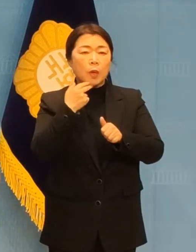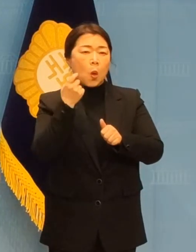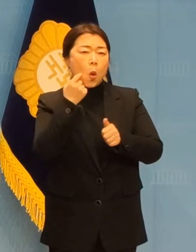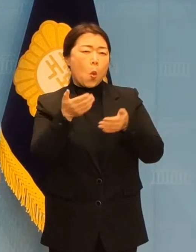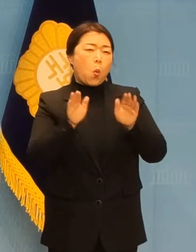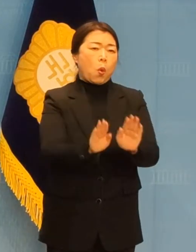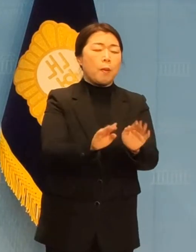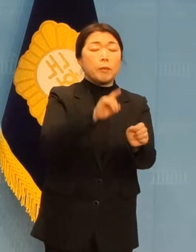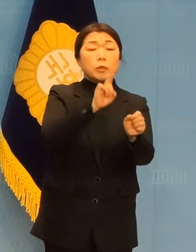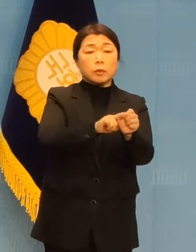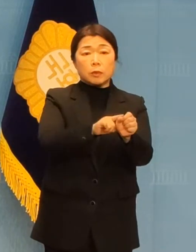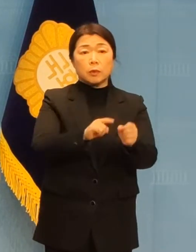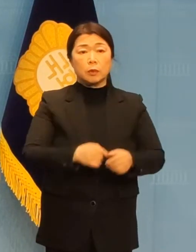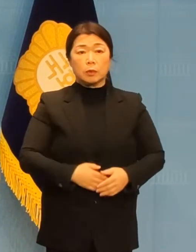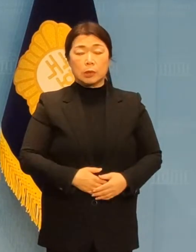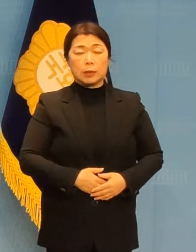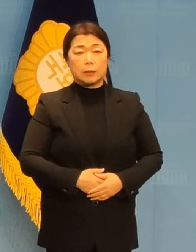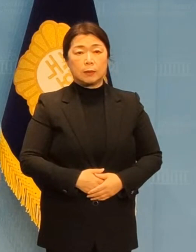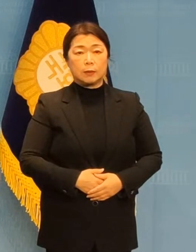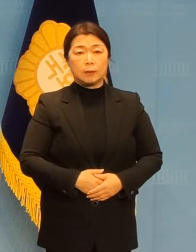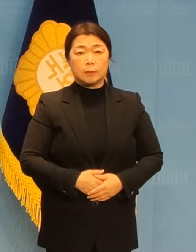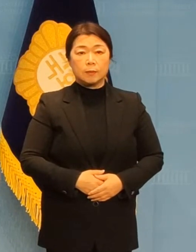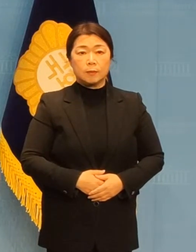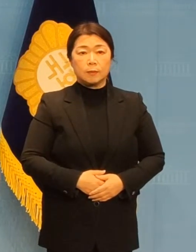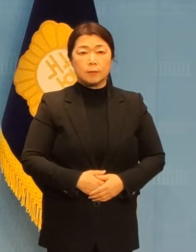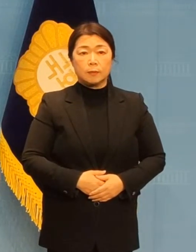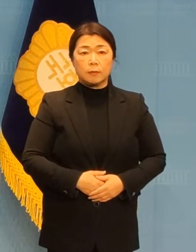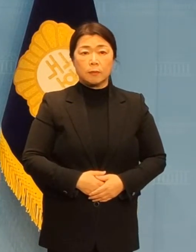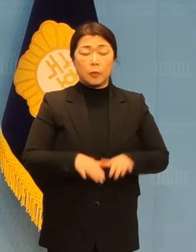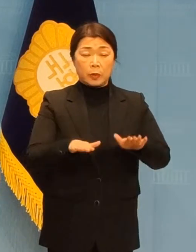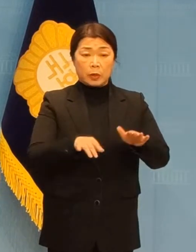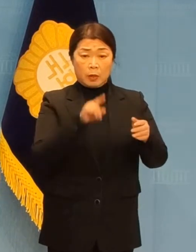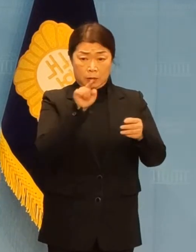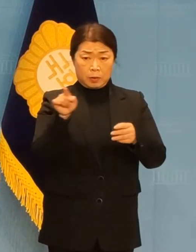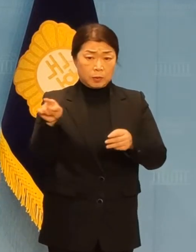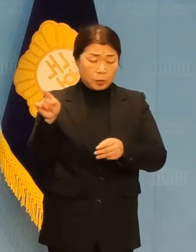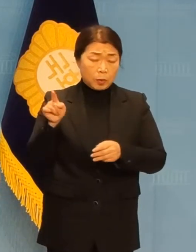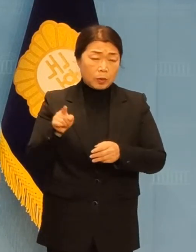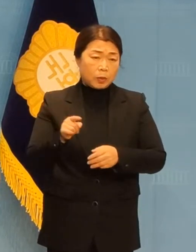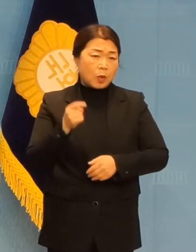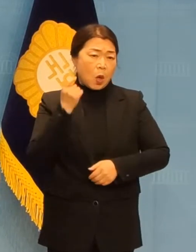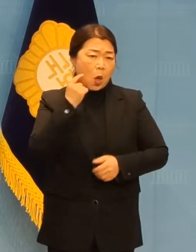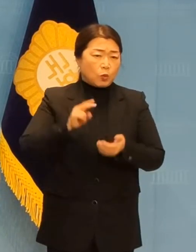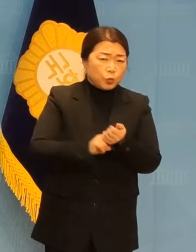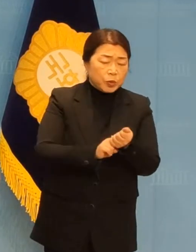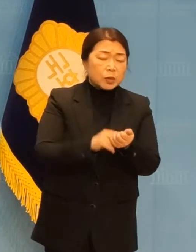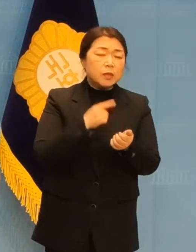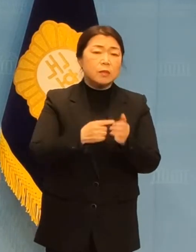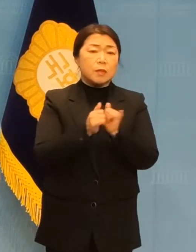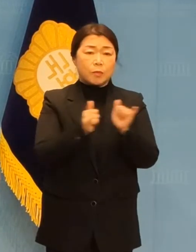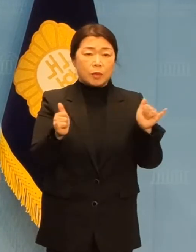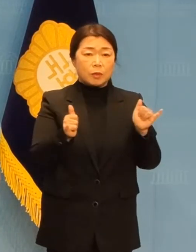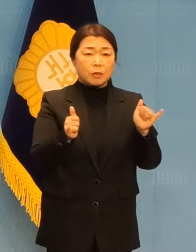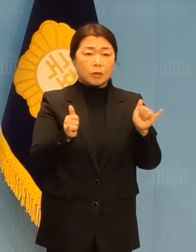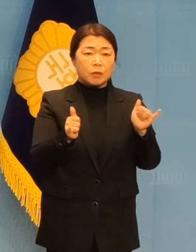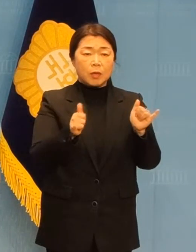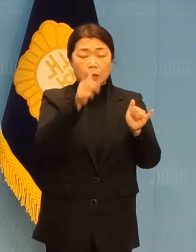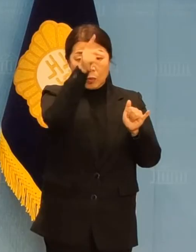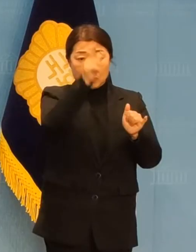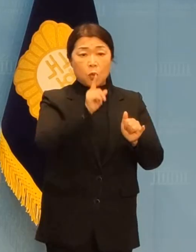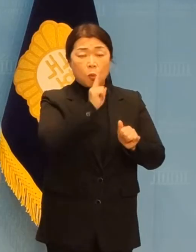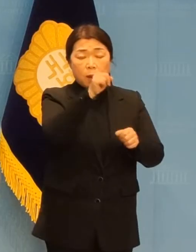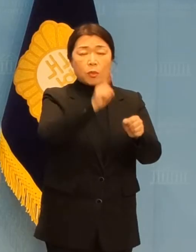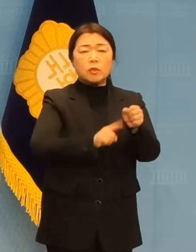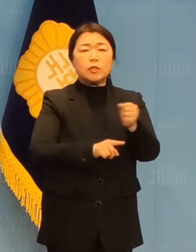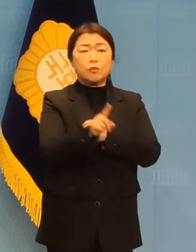발뺌에 불과한 것입니다. 제가 오늘 이 사람들에 대해서 경찰관들을 고발하고자 하는